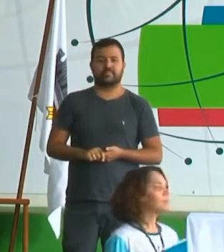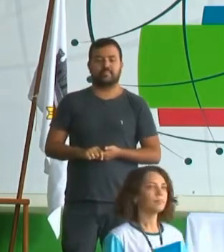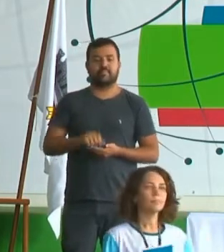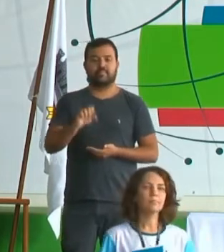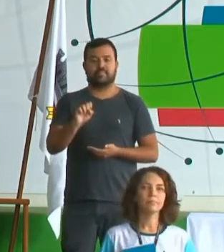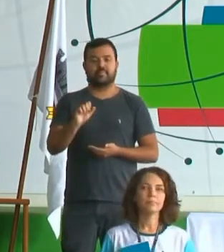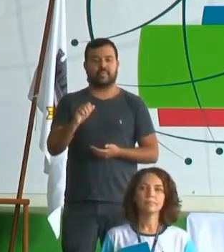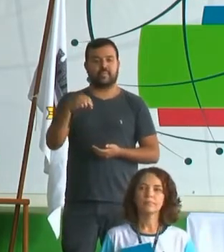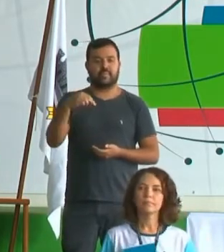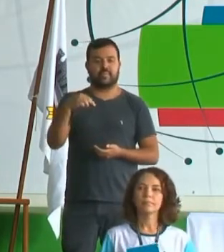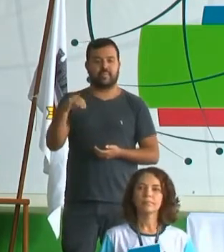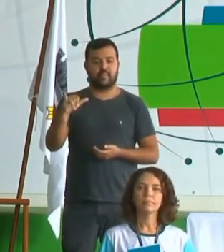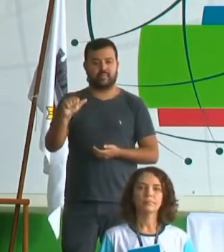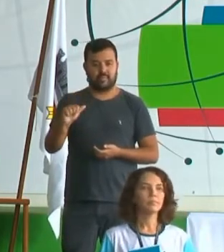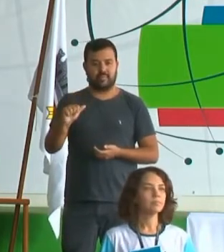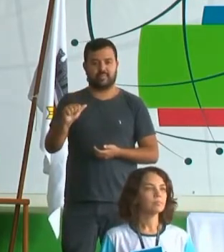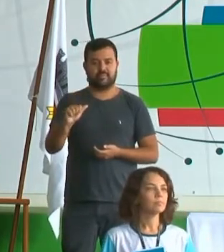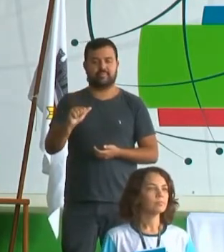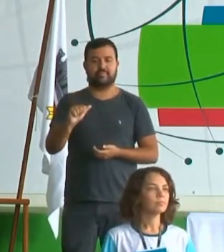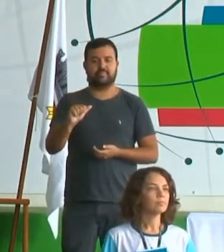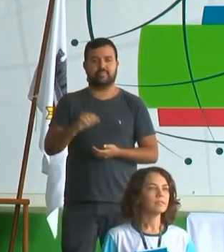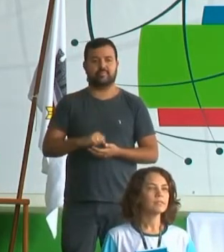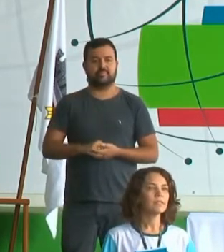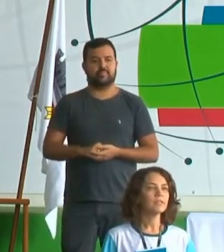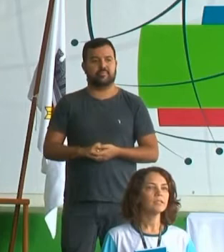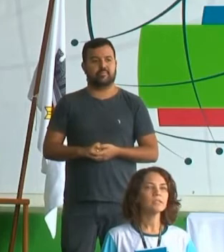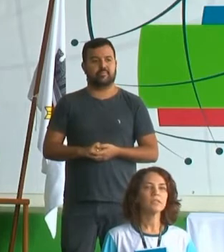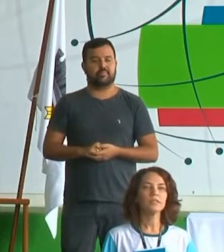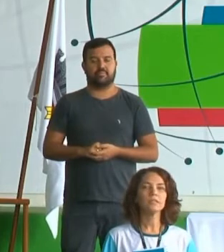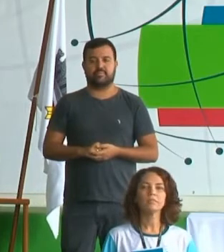Sânia Maria Brito Corro.